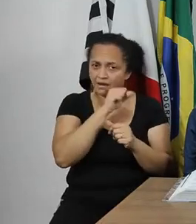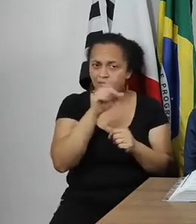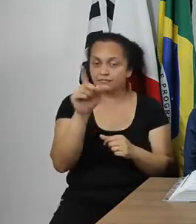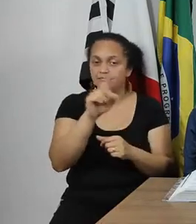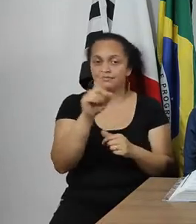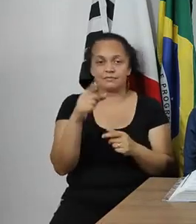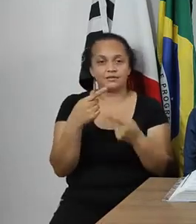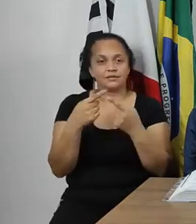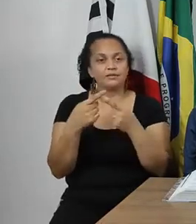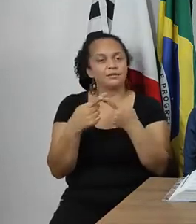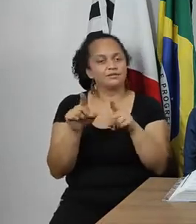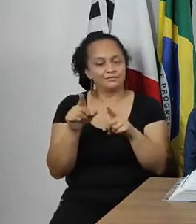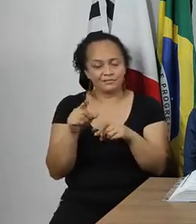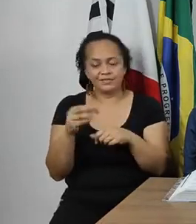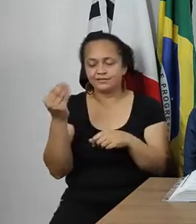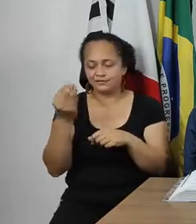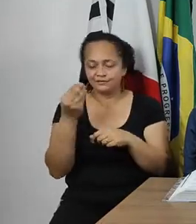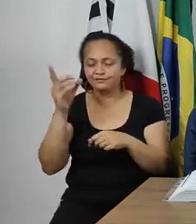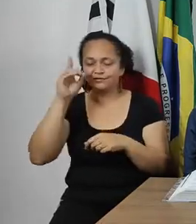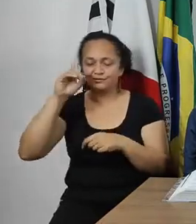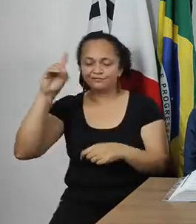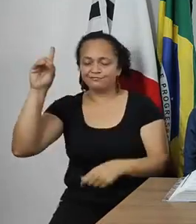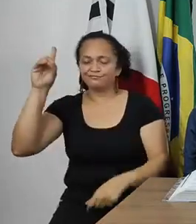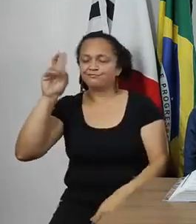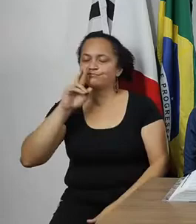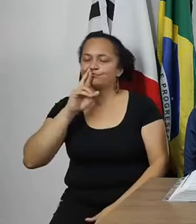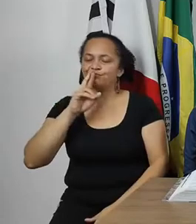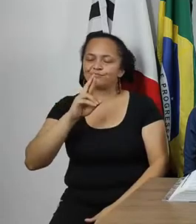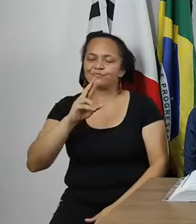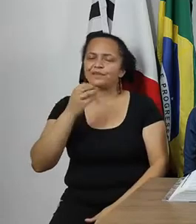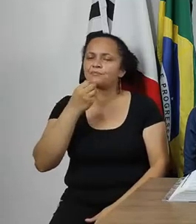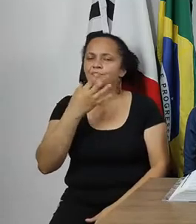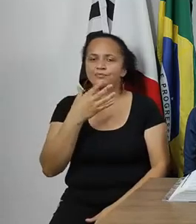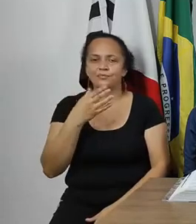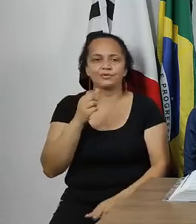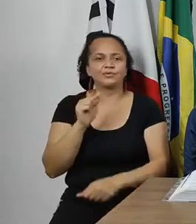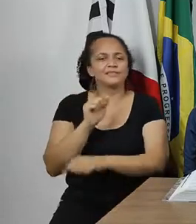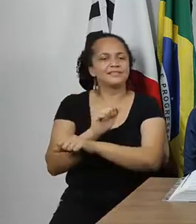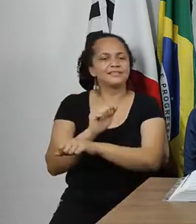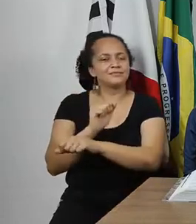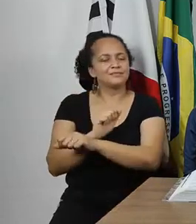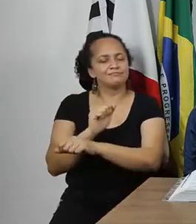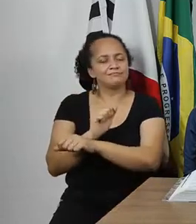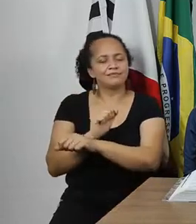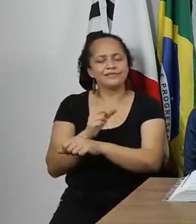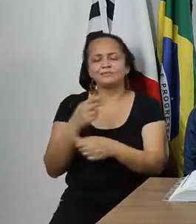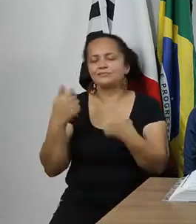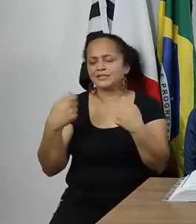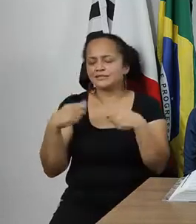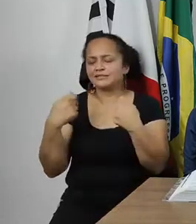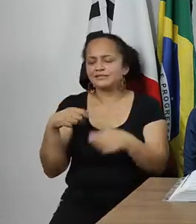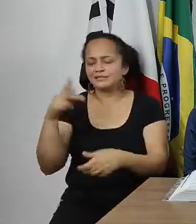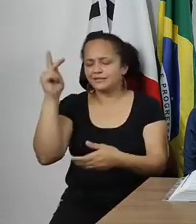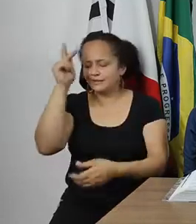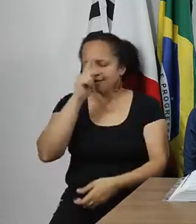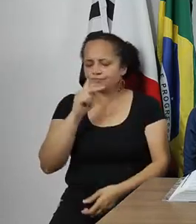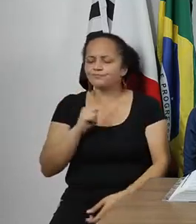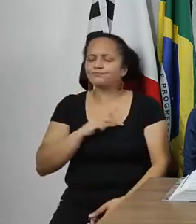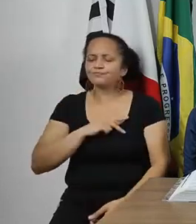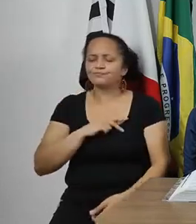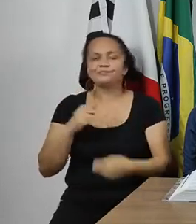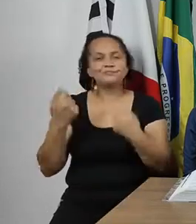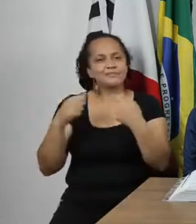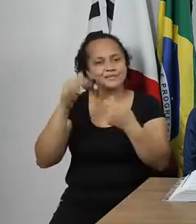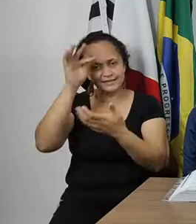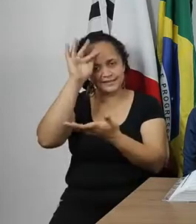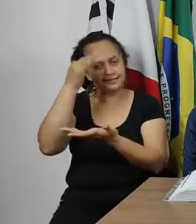imediato. Na segunda vez, sim. Então a gente tem que aprender a descansar em Deus. E as coisas não são no